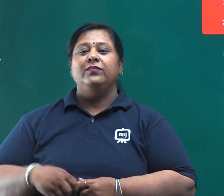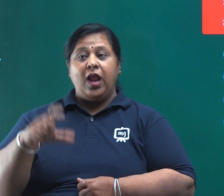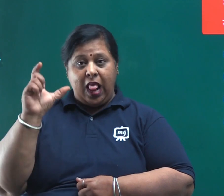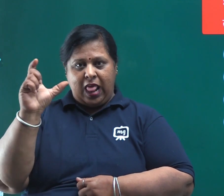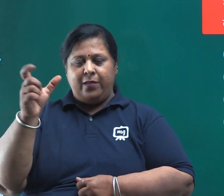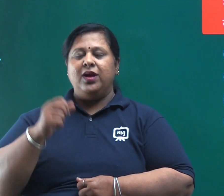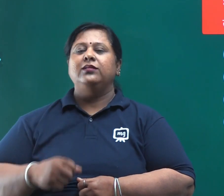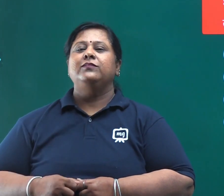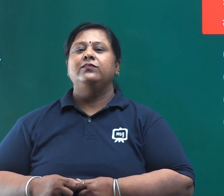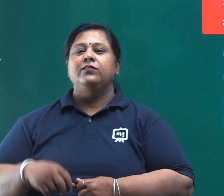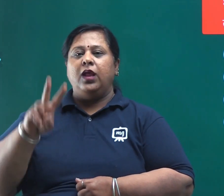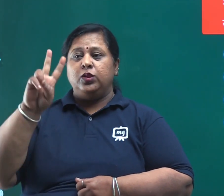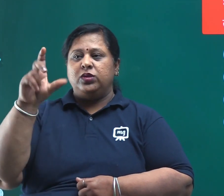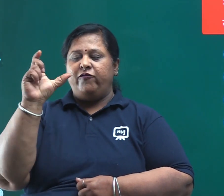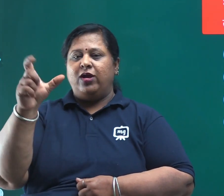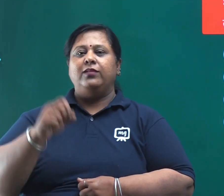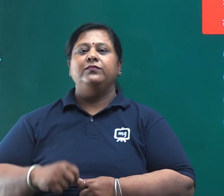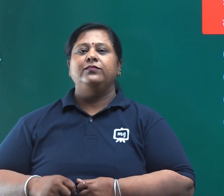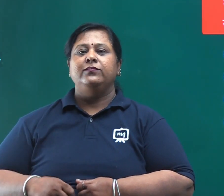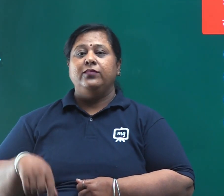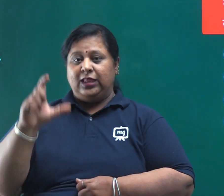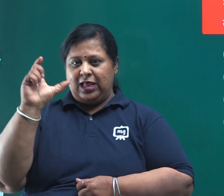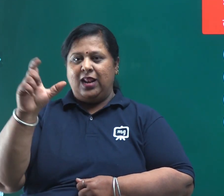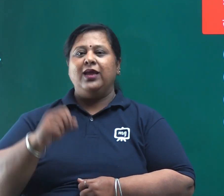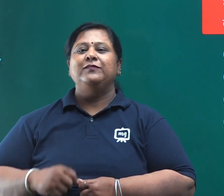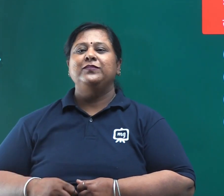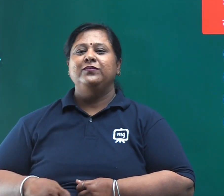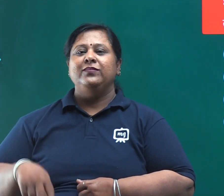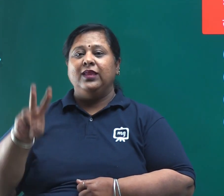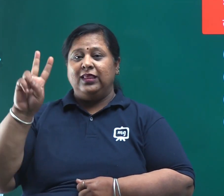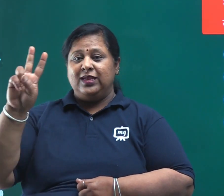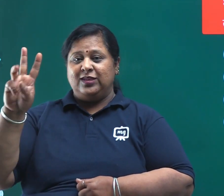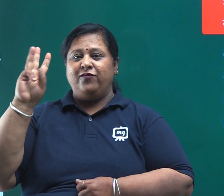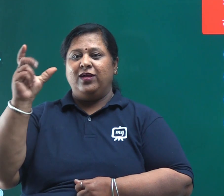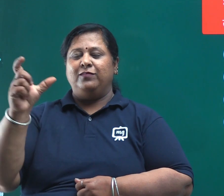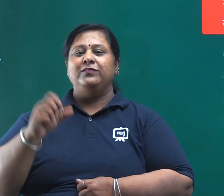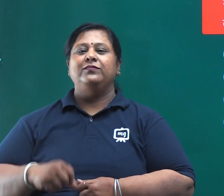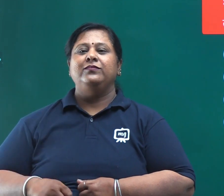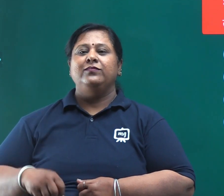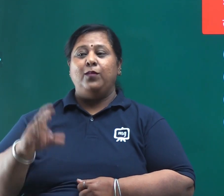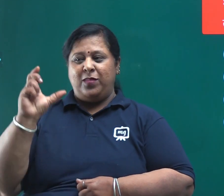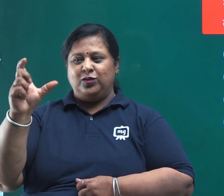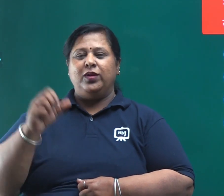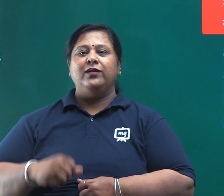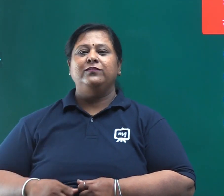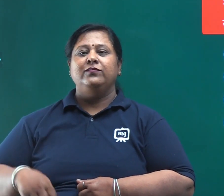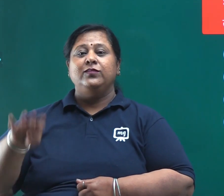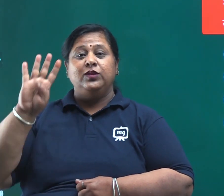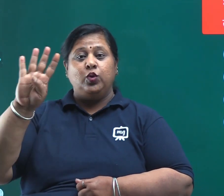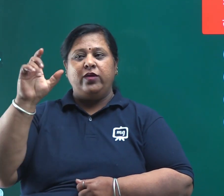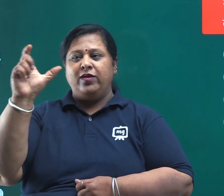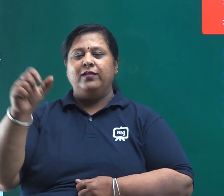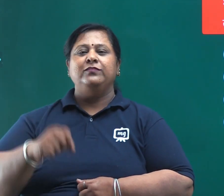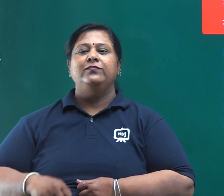विकल्प इलाहाबाद, दूसरा विकल्प दिल्ली, तीसरा विकल्प मसूरी या